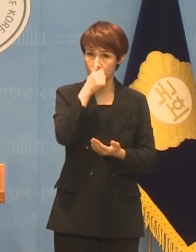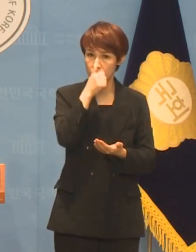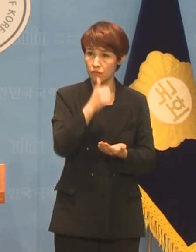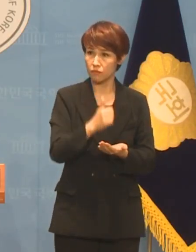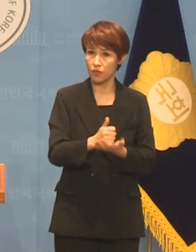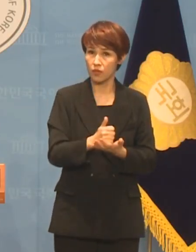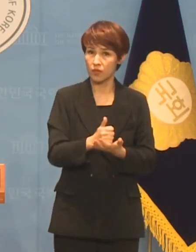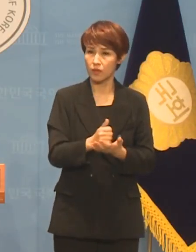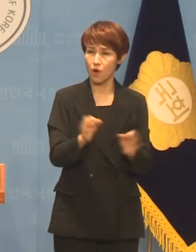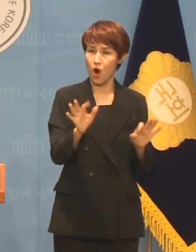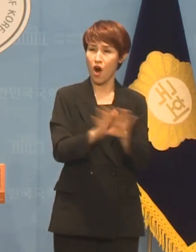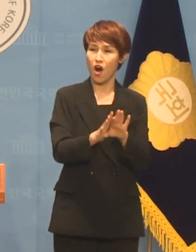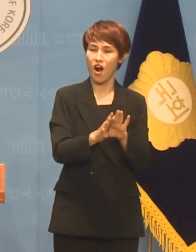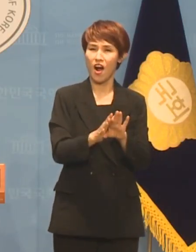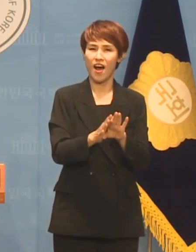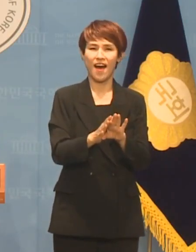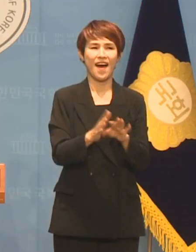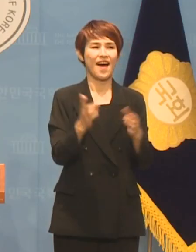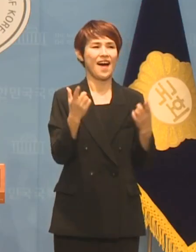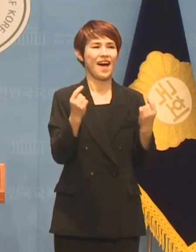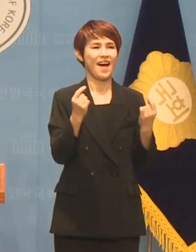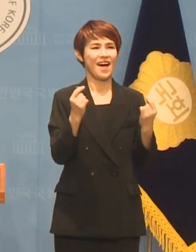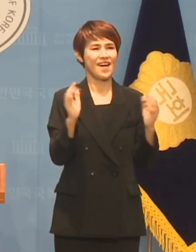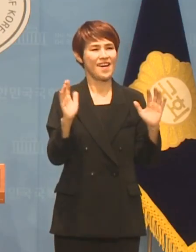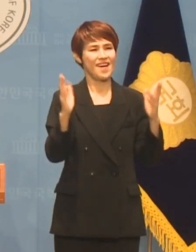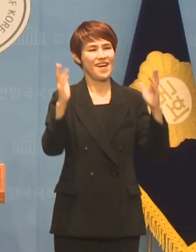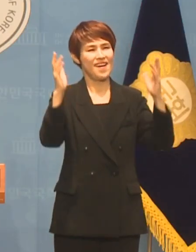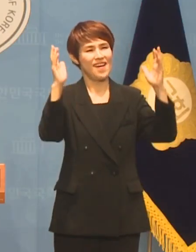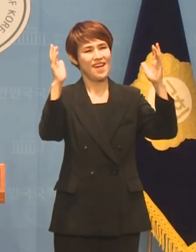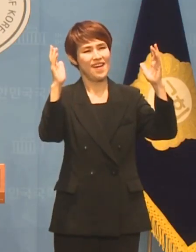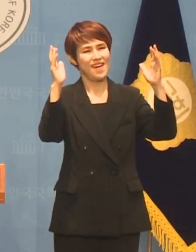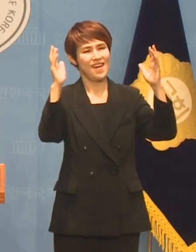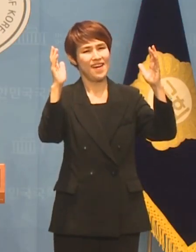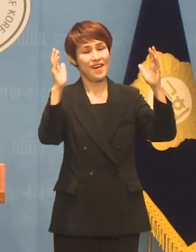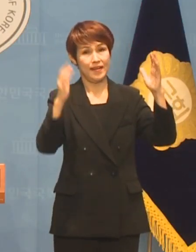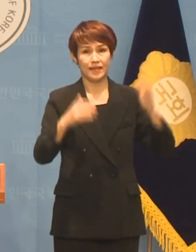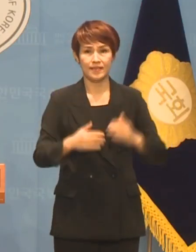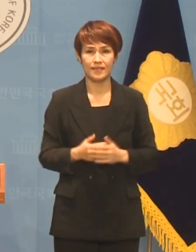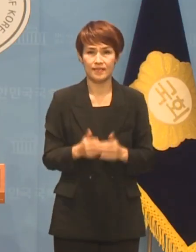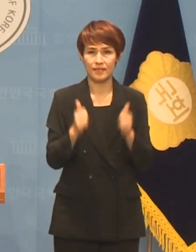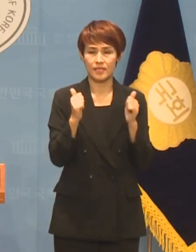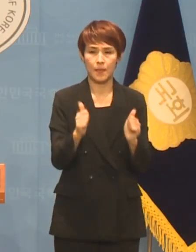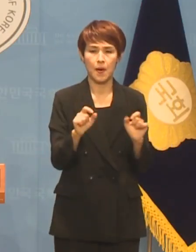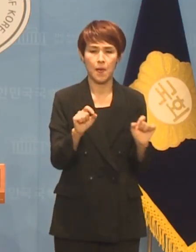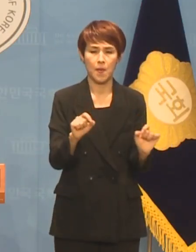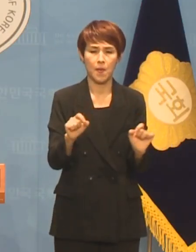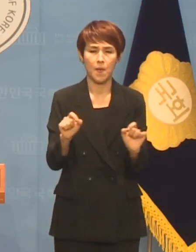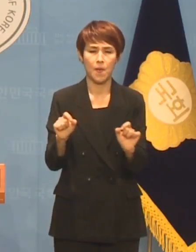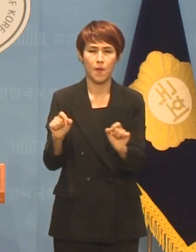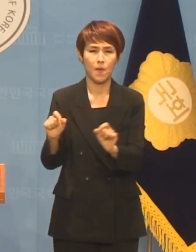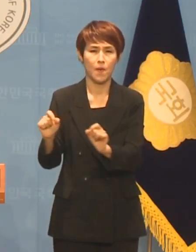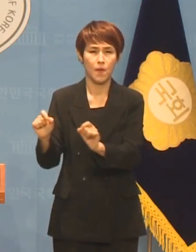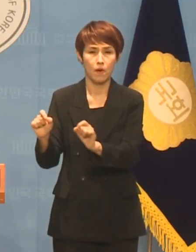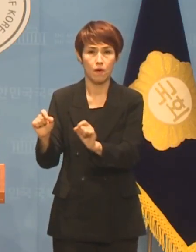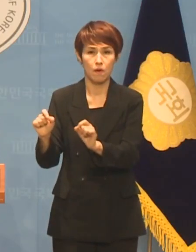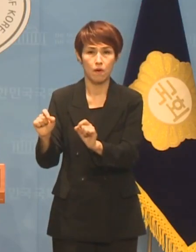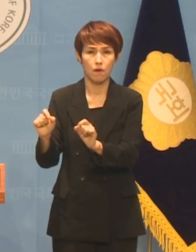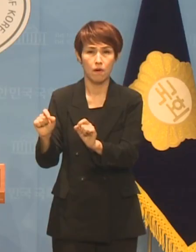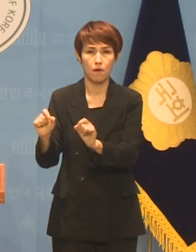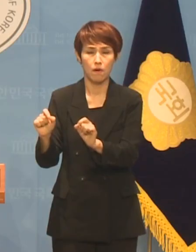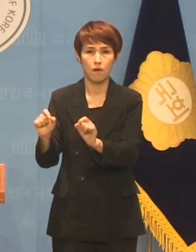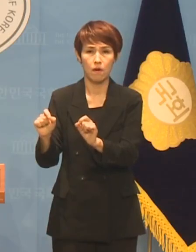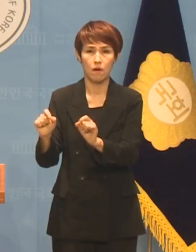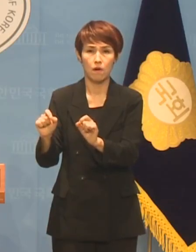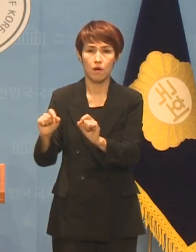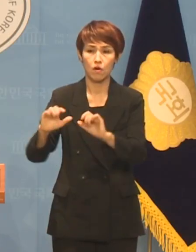마치 사라진 것처럼 환호하고 끝없는 재판 지연으로 사건이